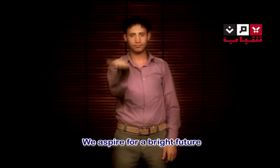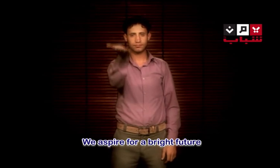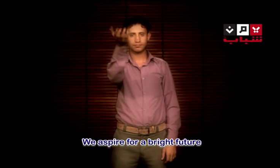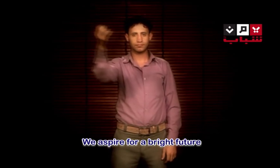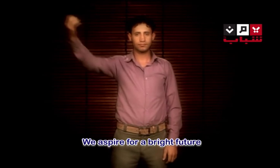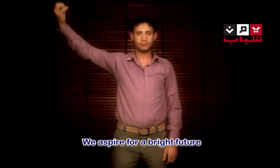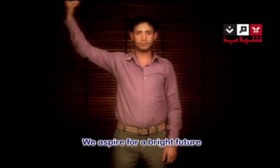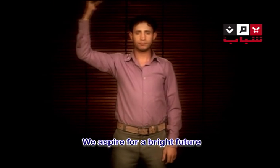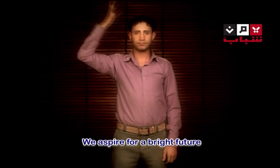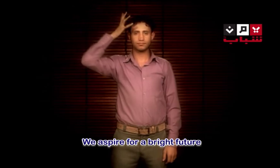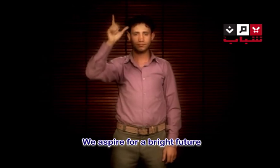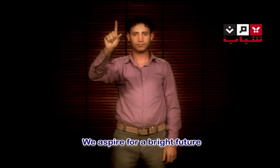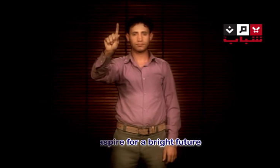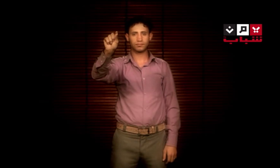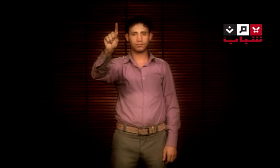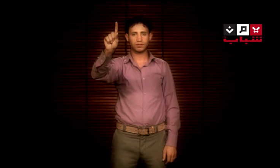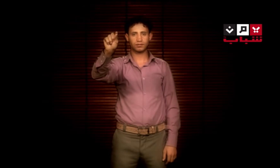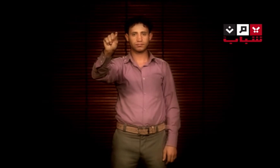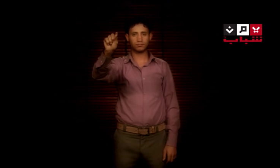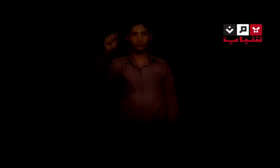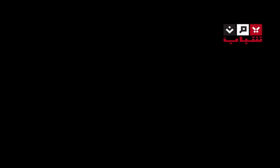نتطلع لمستقبل مشرق.